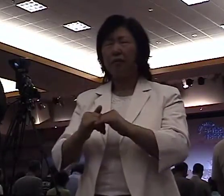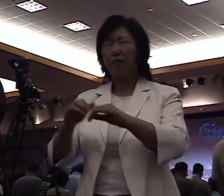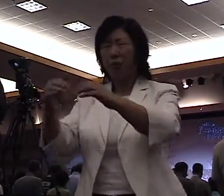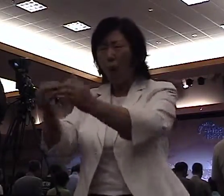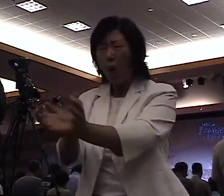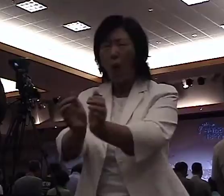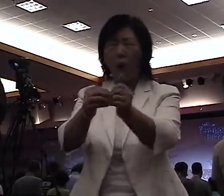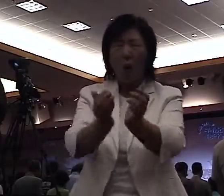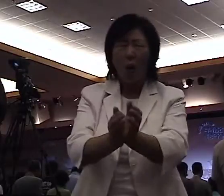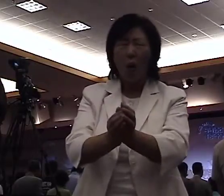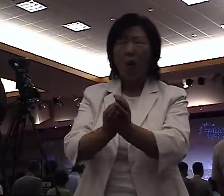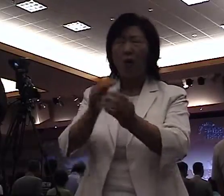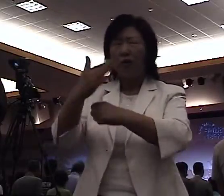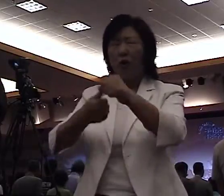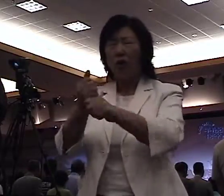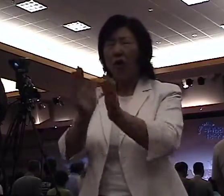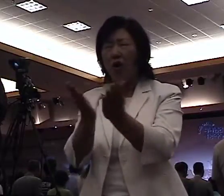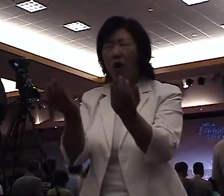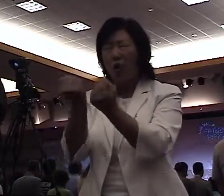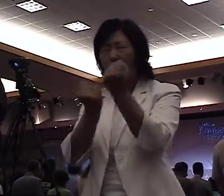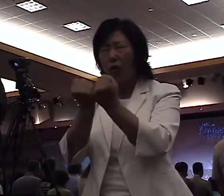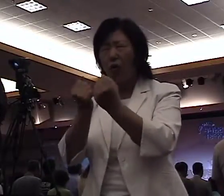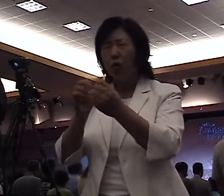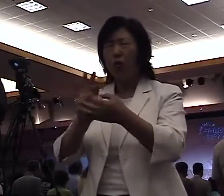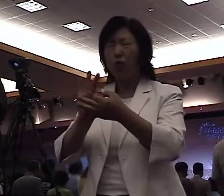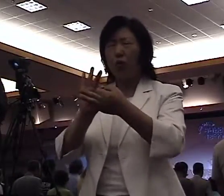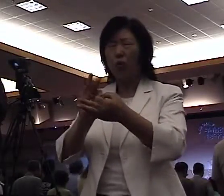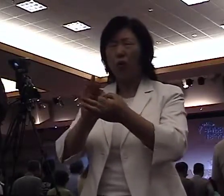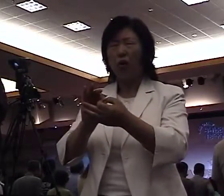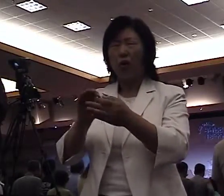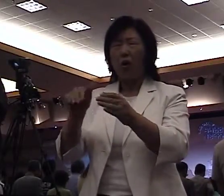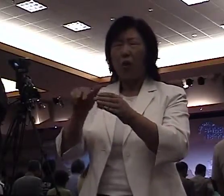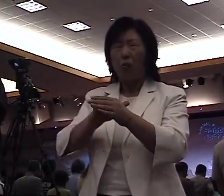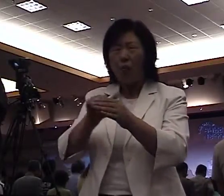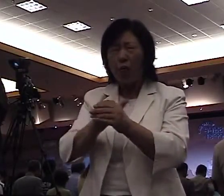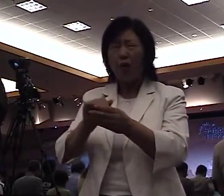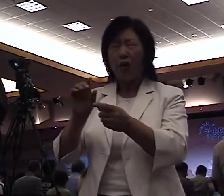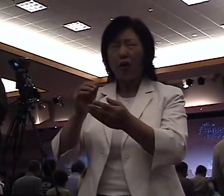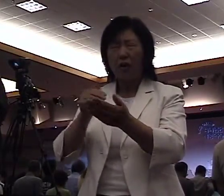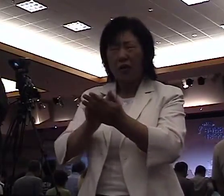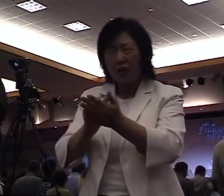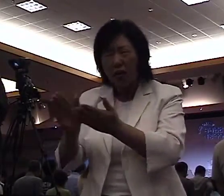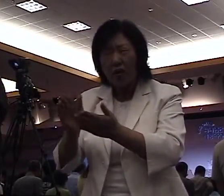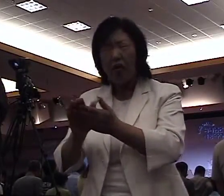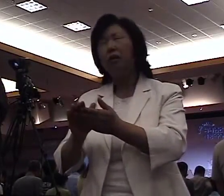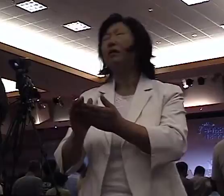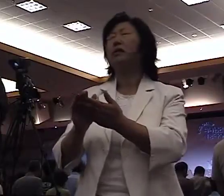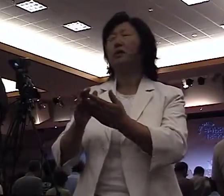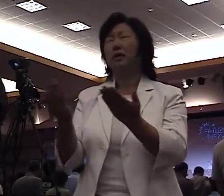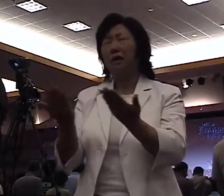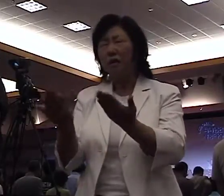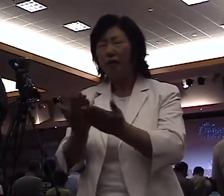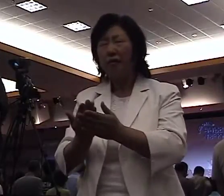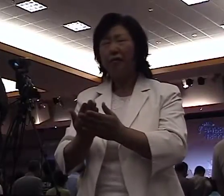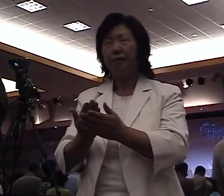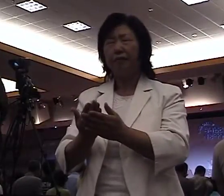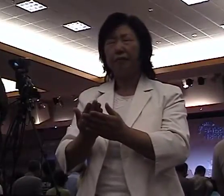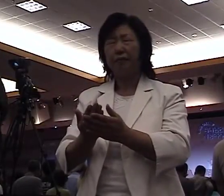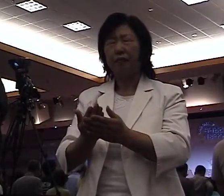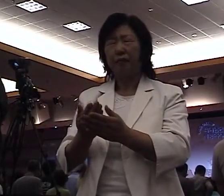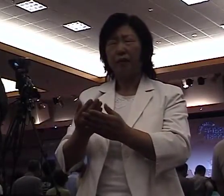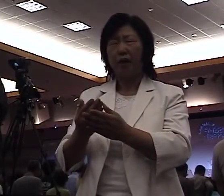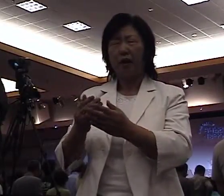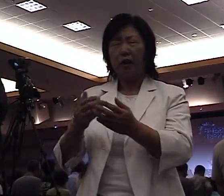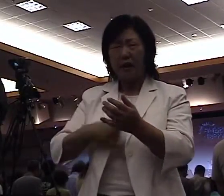마당족 성경 번역을 통해 문명 대치 사역이 이루어지게 하시고 자녀들의 교육과 사역을